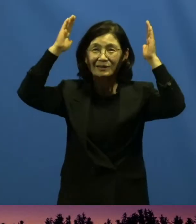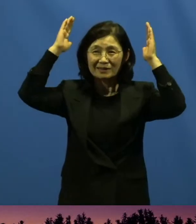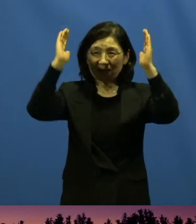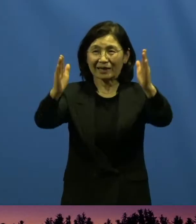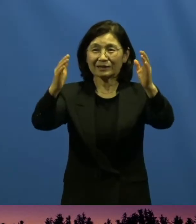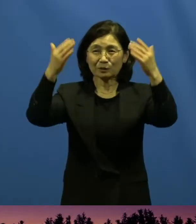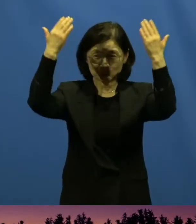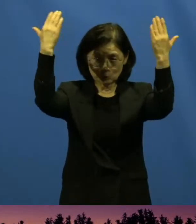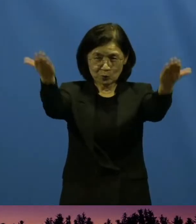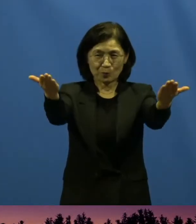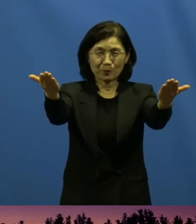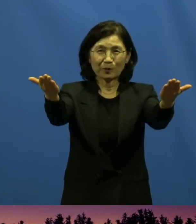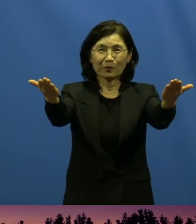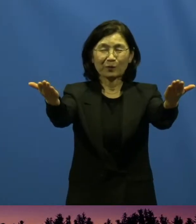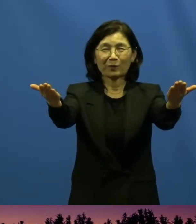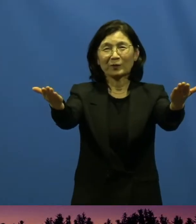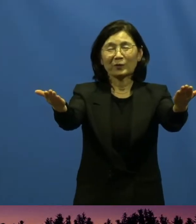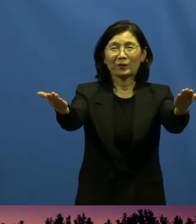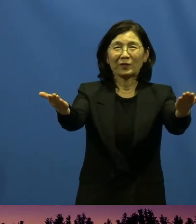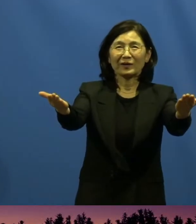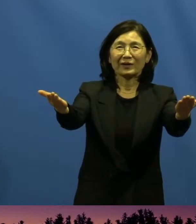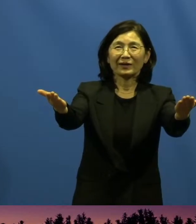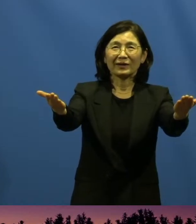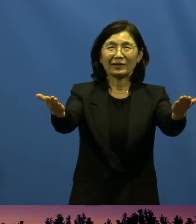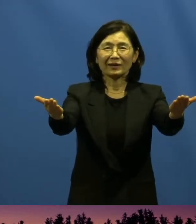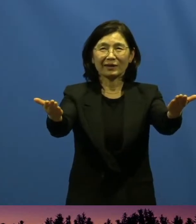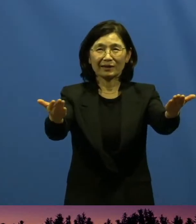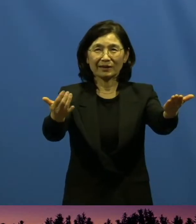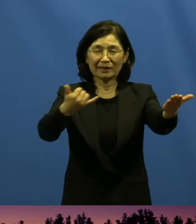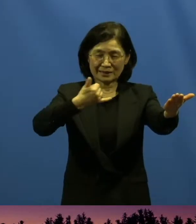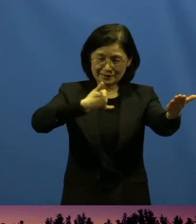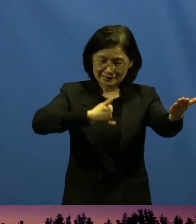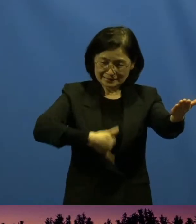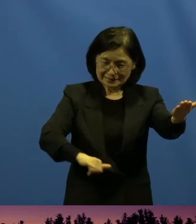뻗으시고, 여기에 있는 우리 자녀들이